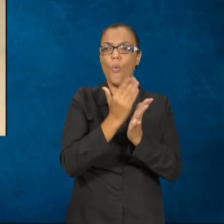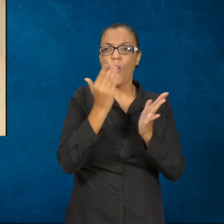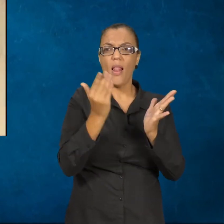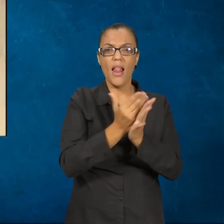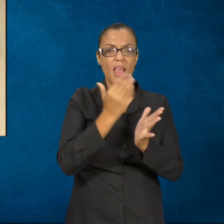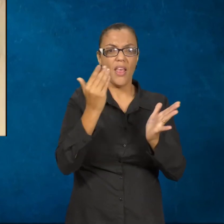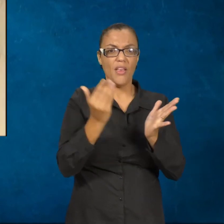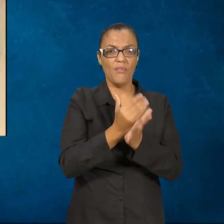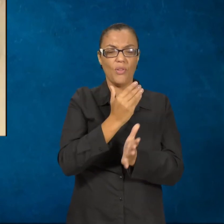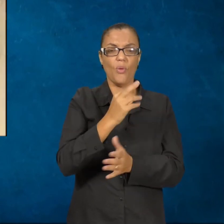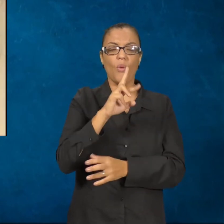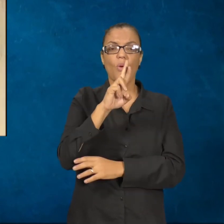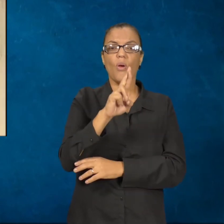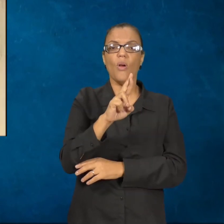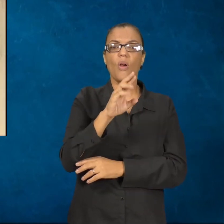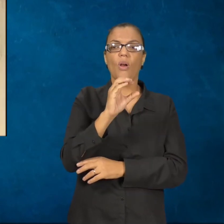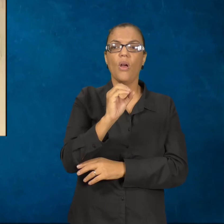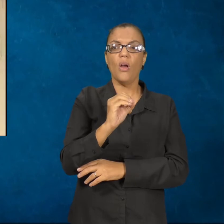Pô, pai,